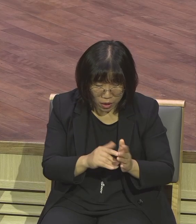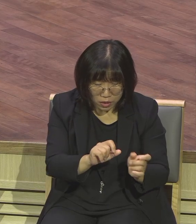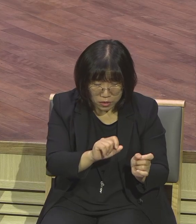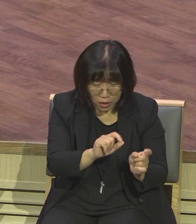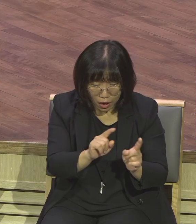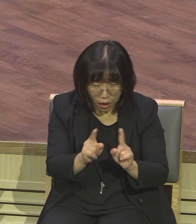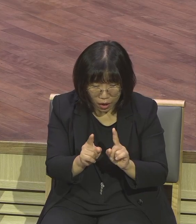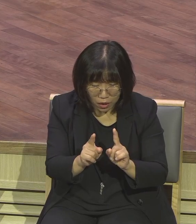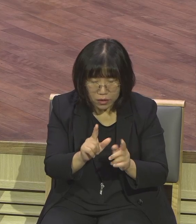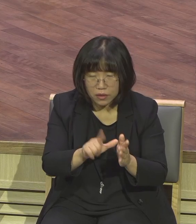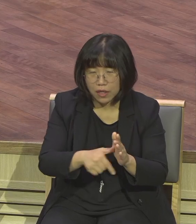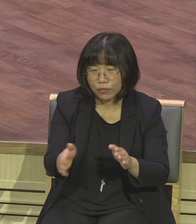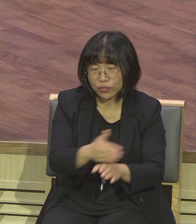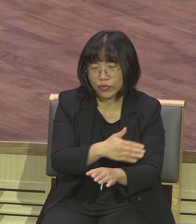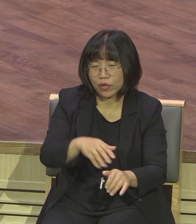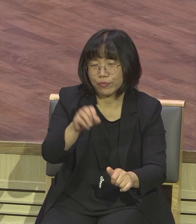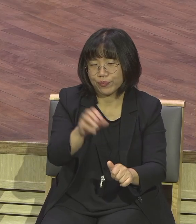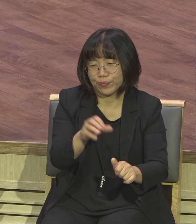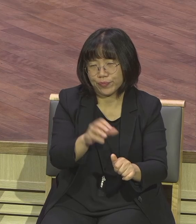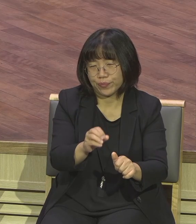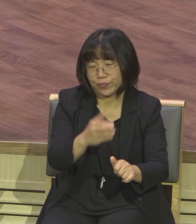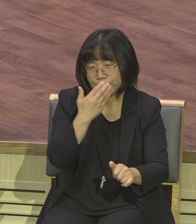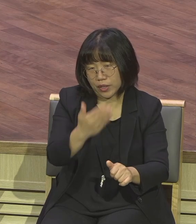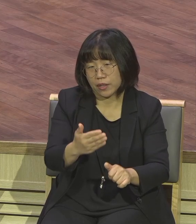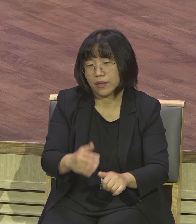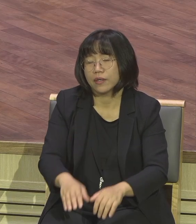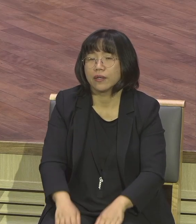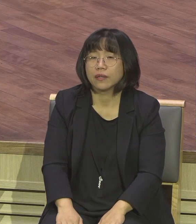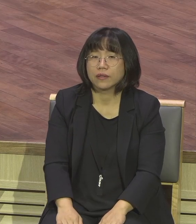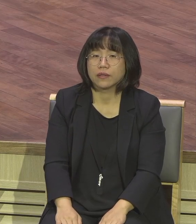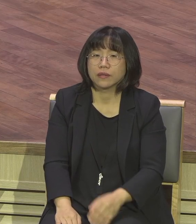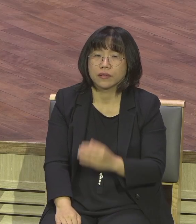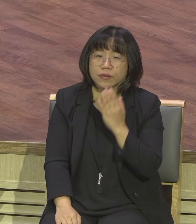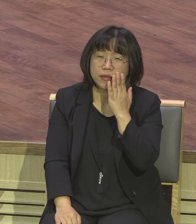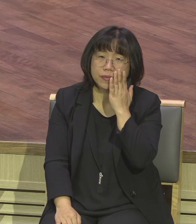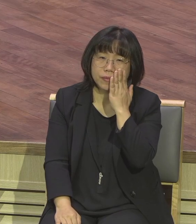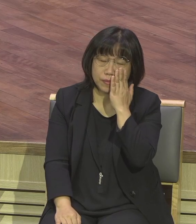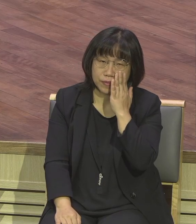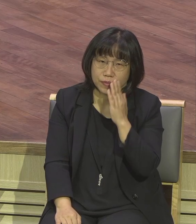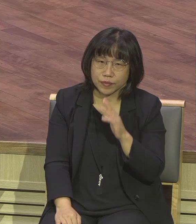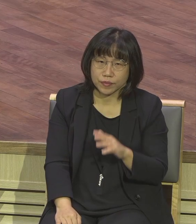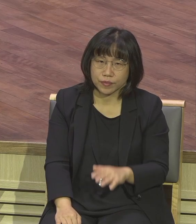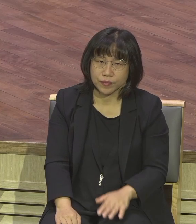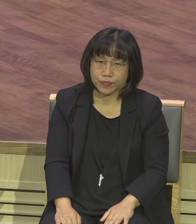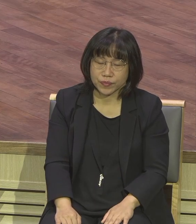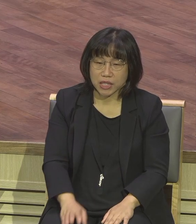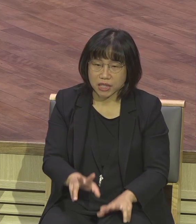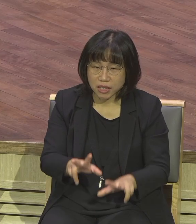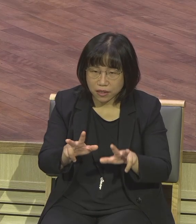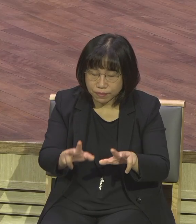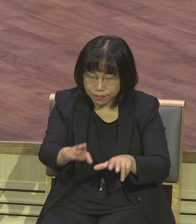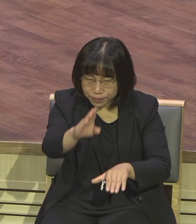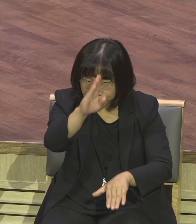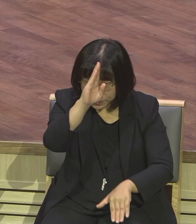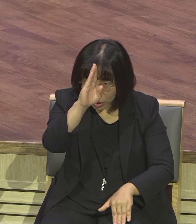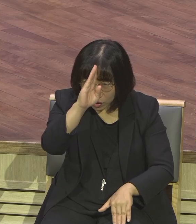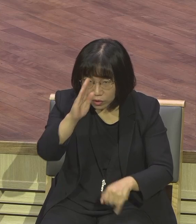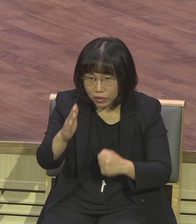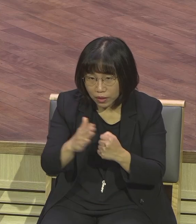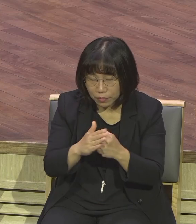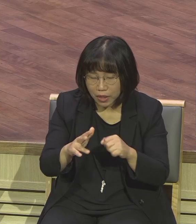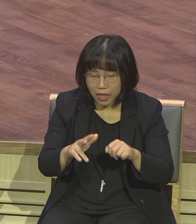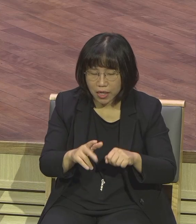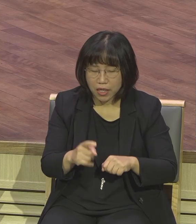현장이요. 이 어떻게 죽었습니까? 이 질병 상태이기 때문에 거짓 치유해야 됩니다. 거짓.